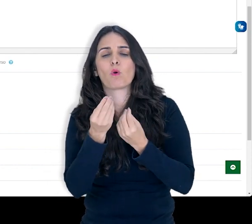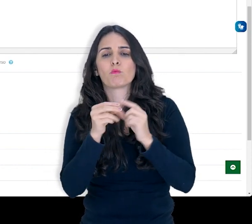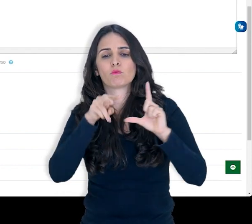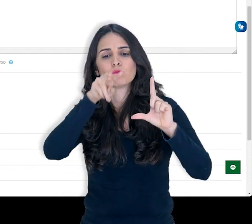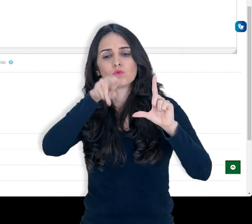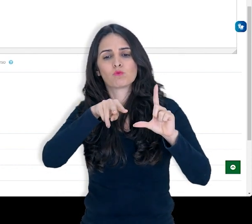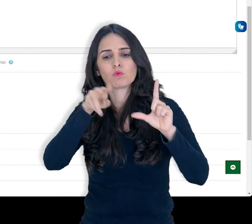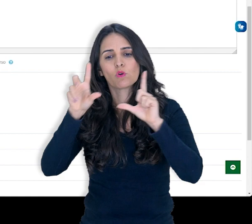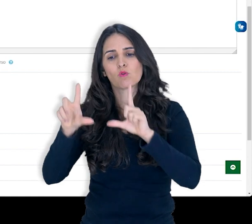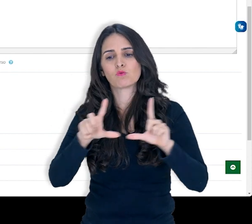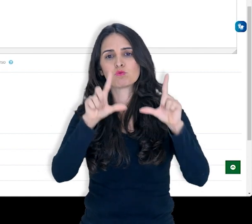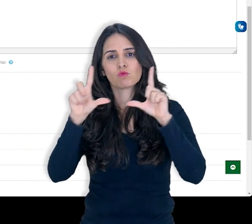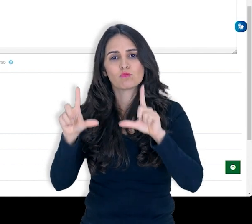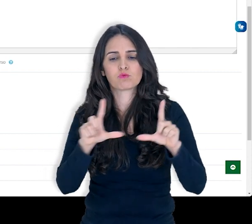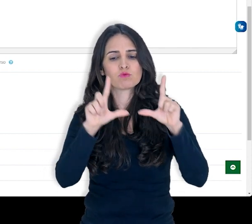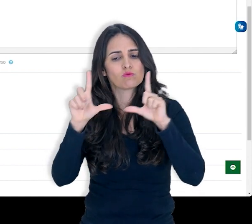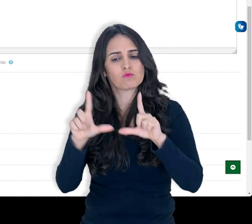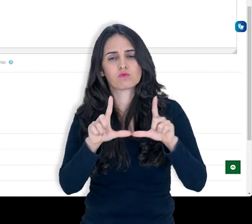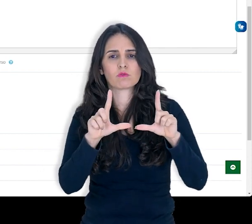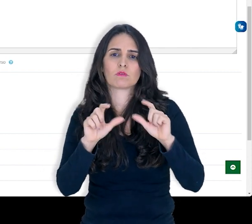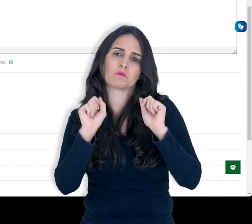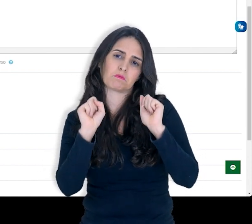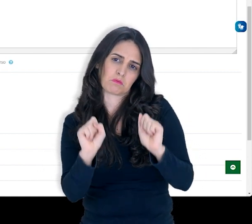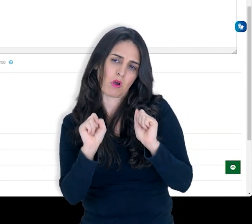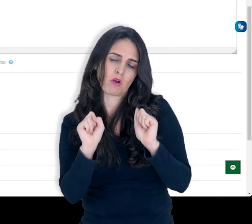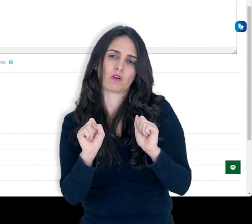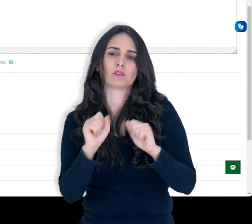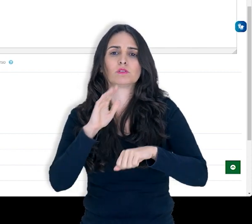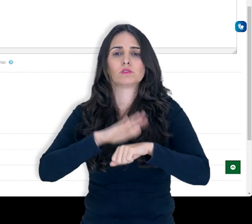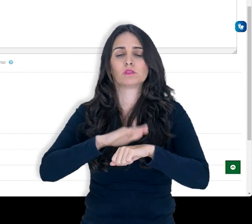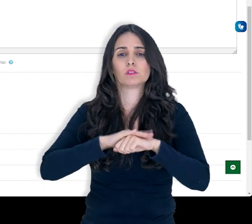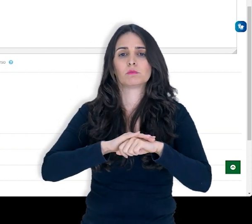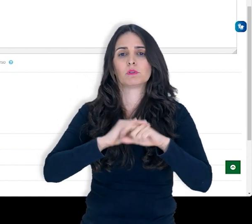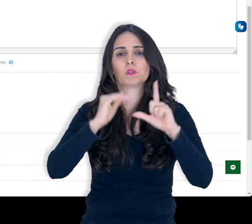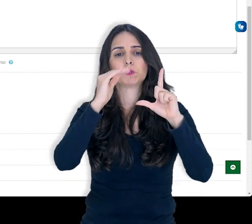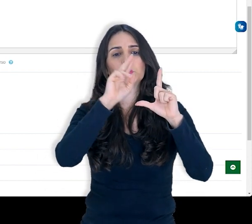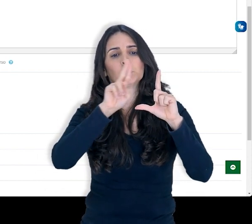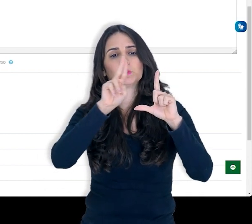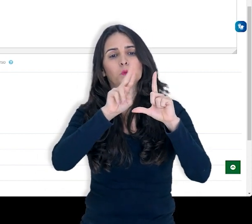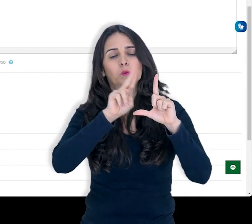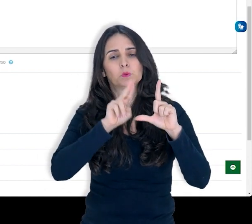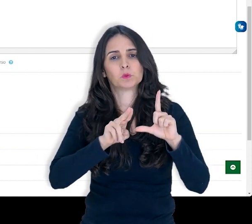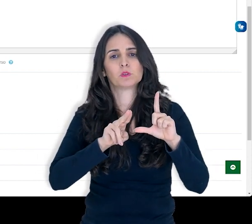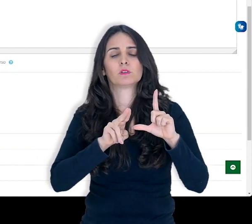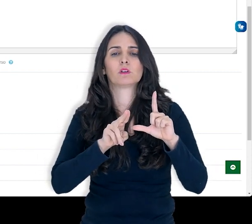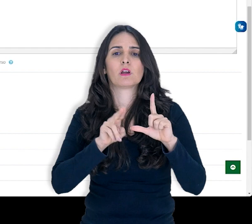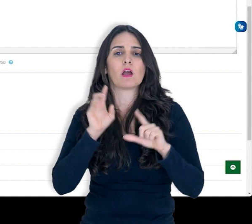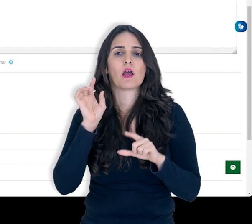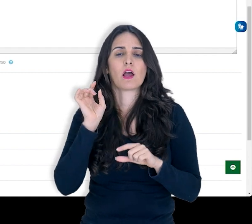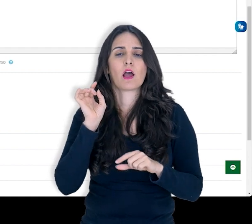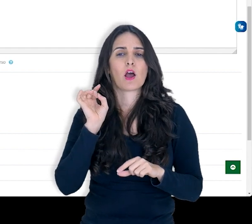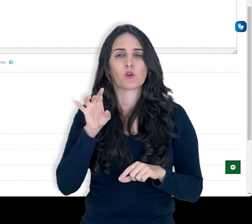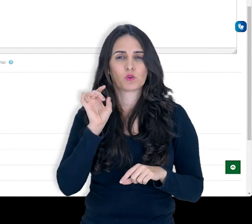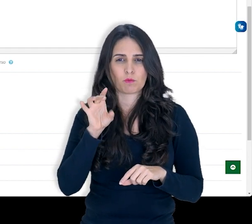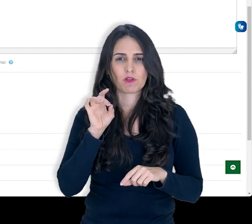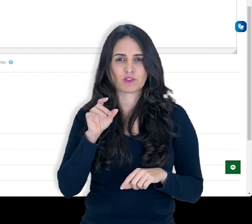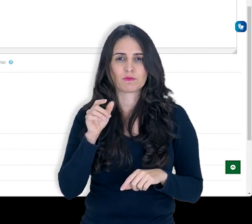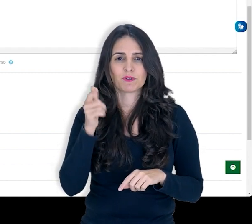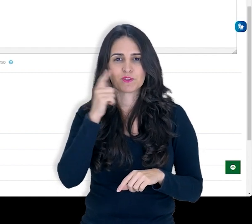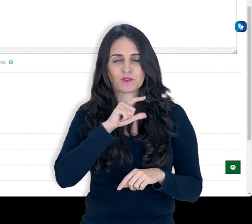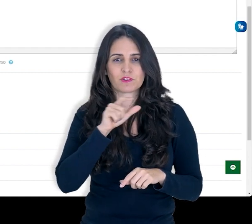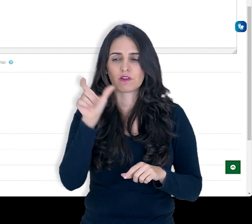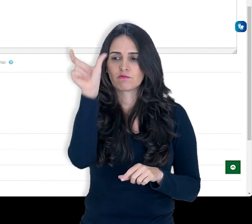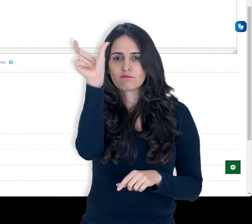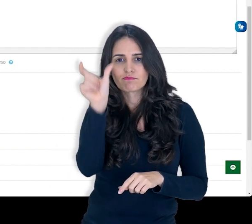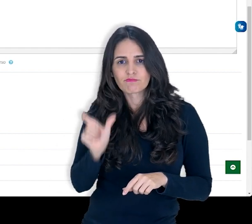estilo de navegação também opção tem a opção de deixar somente o Sumário que é formado automaticamente ao lado é